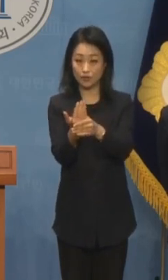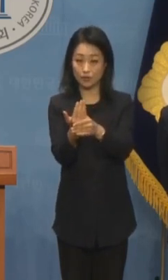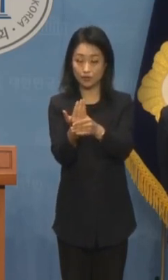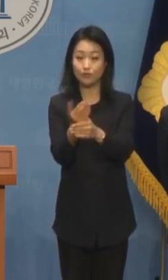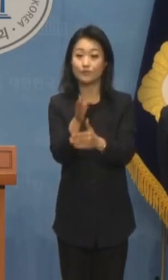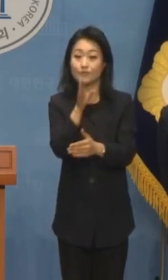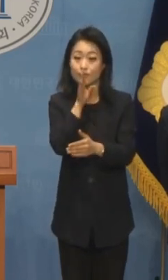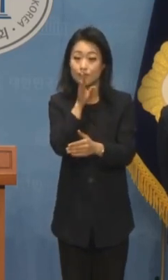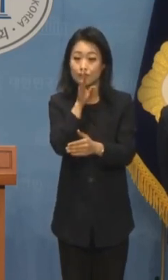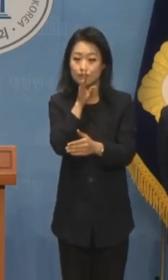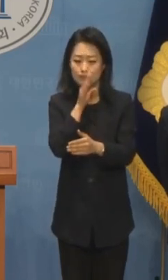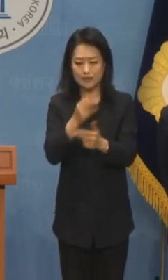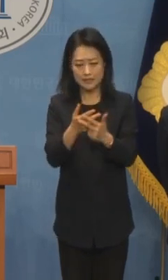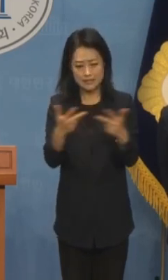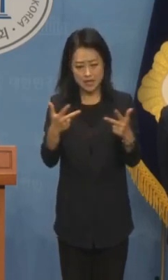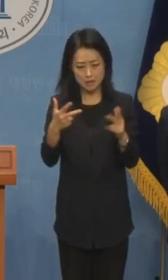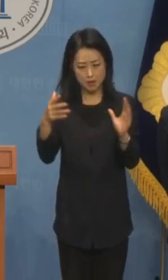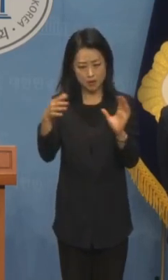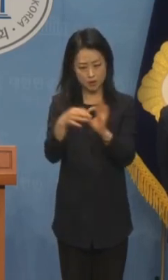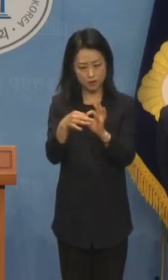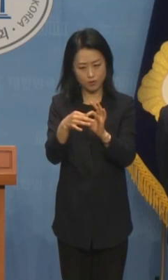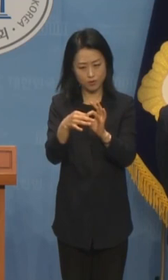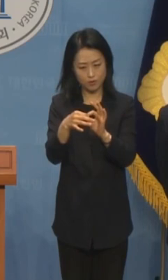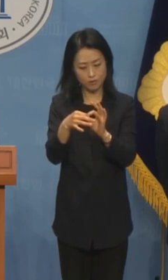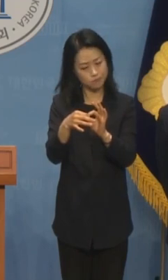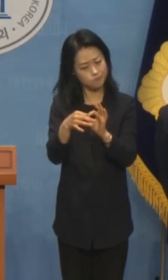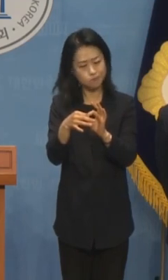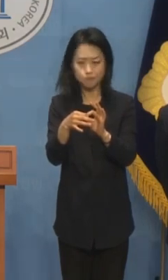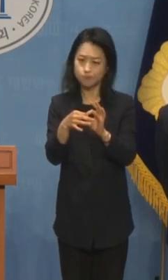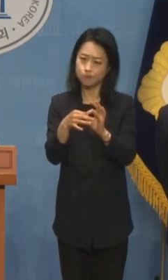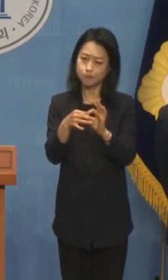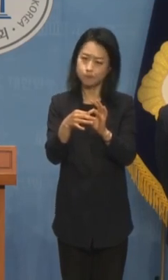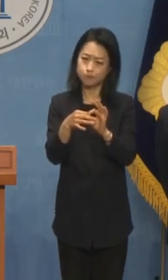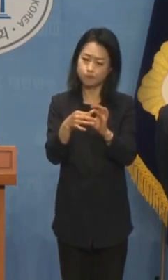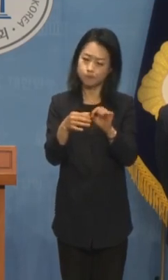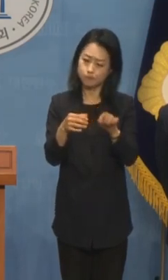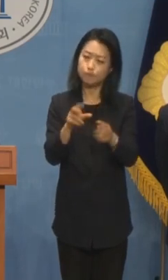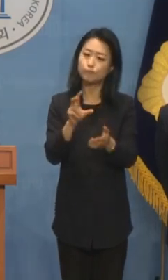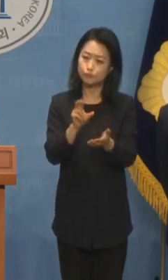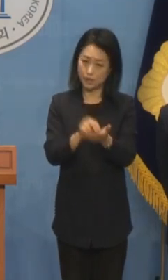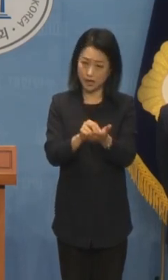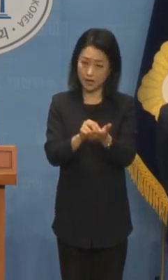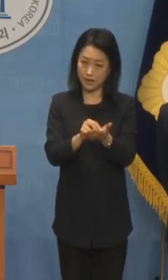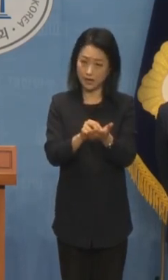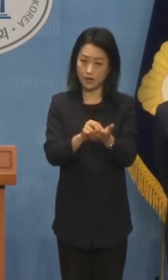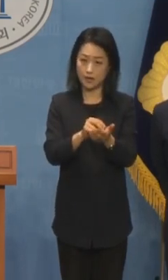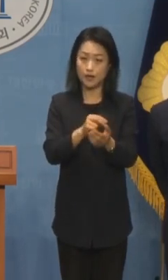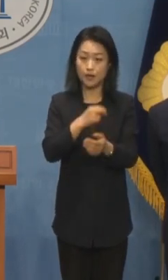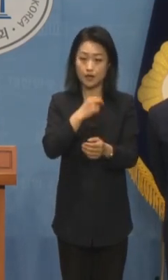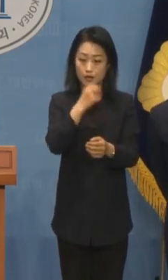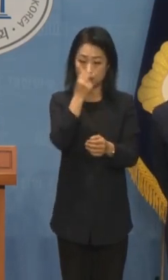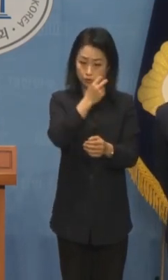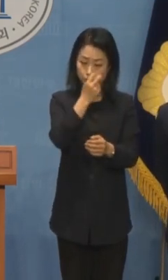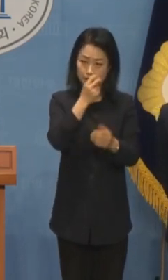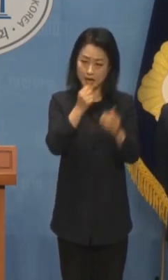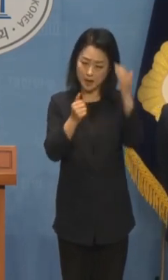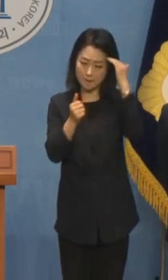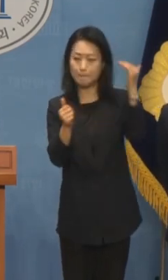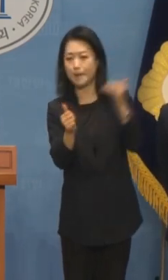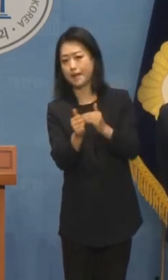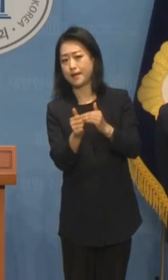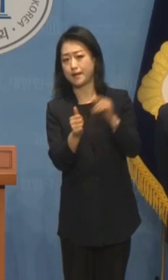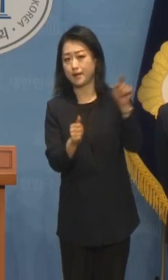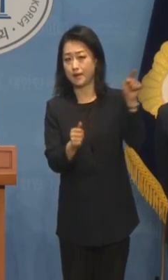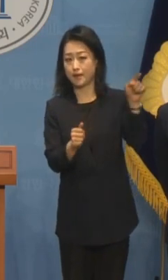자체가 사법 방해이고 수사 방해다. 검찰총장이 어떻게